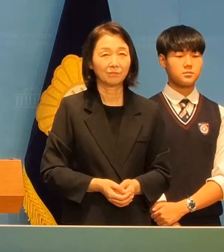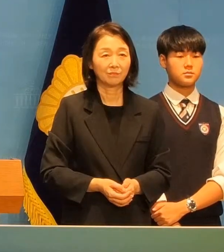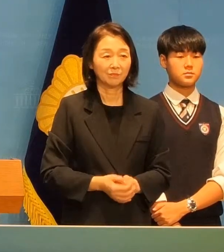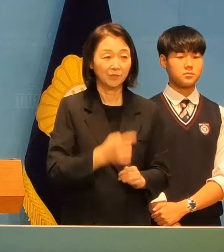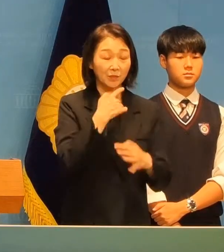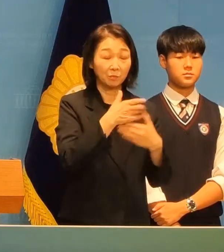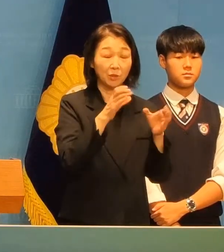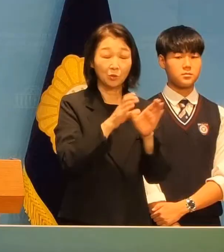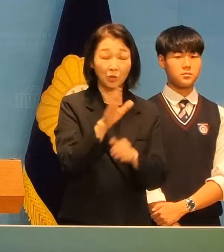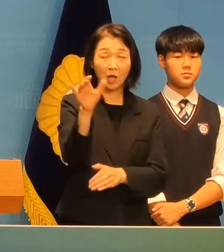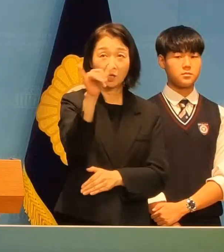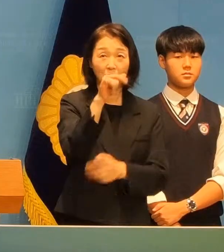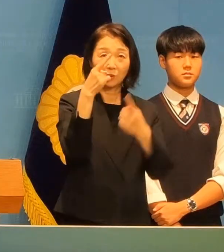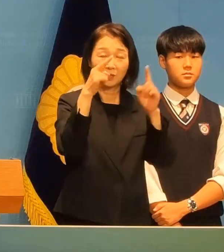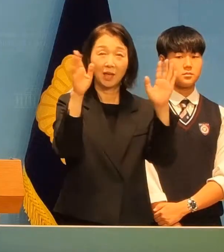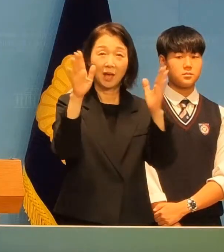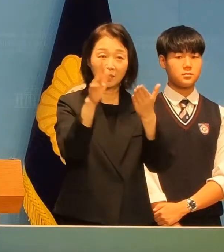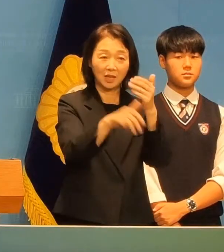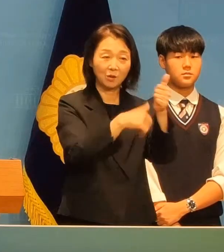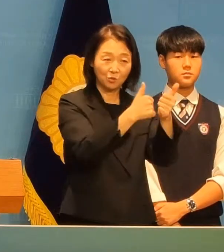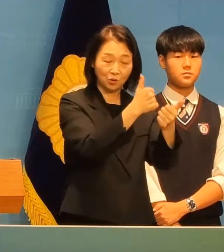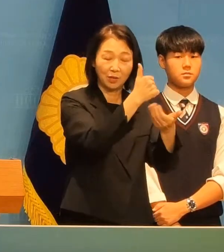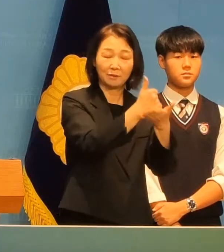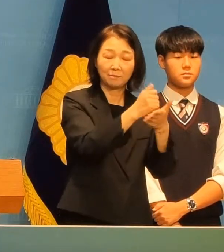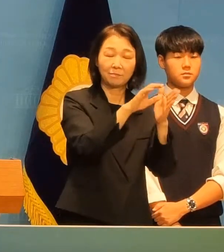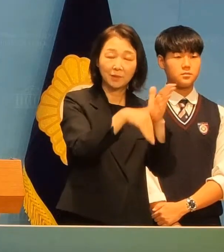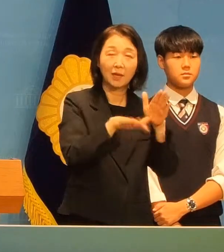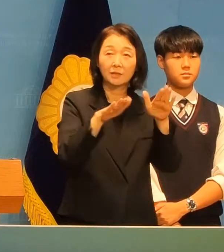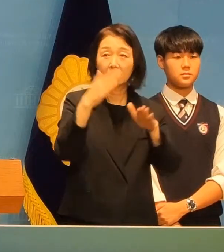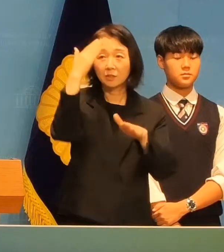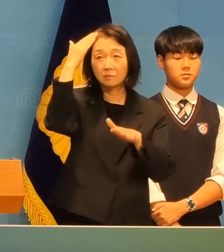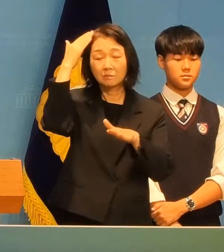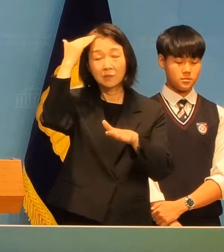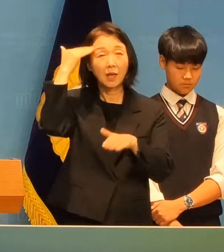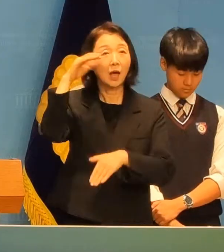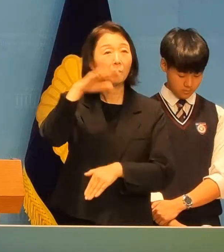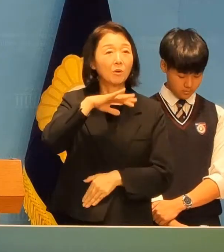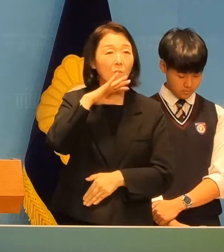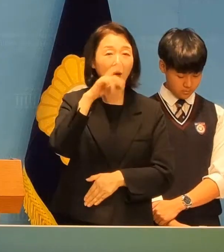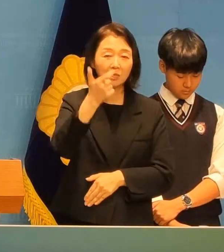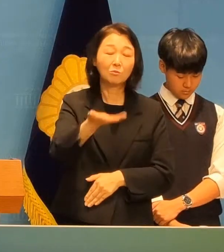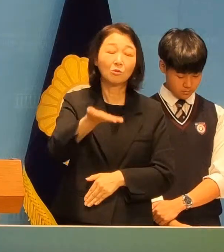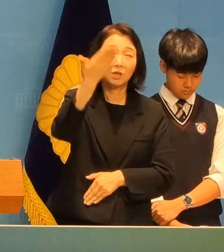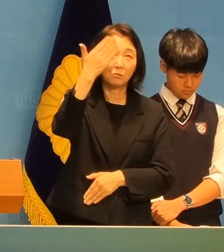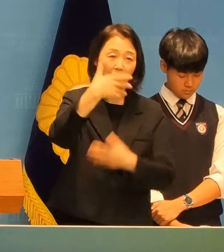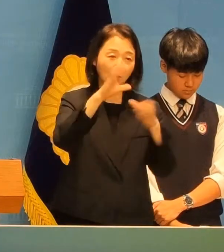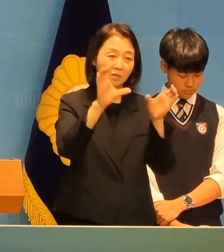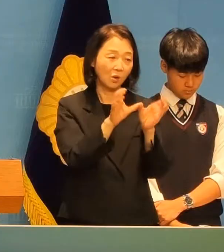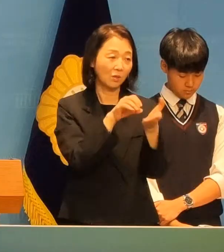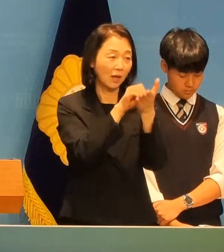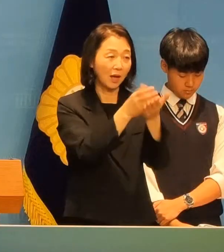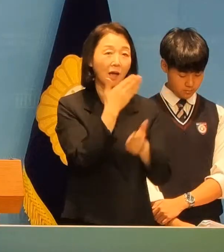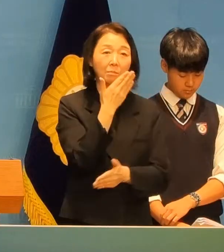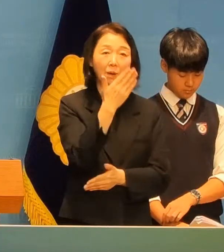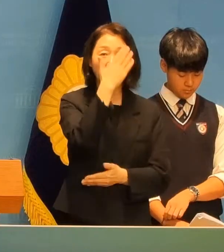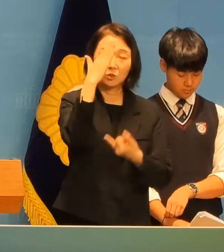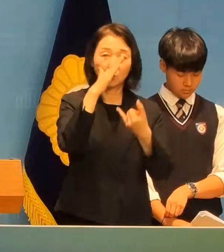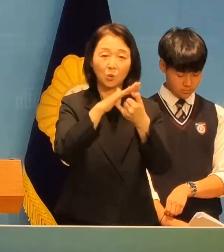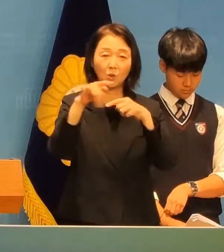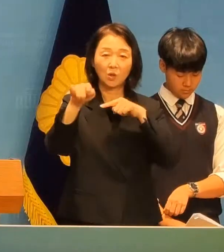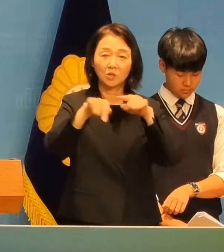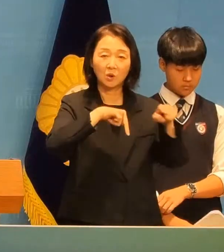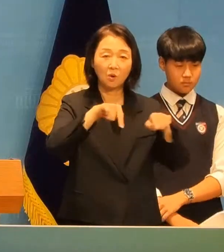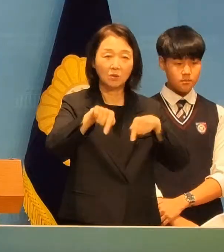더불어민주당 전국대학생위원회는 현재 대한민국에서 만 16세 이상부터 정당 가입을 할 수 있지만 청소년이 정치권